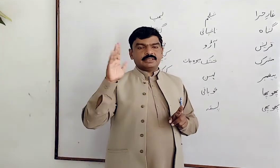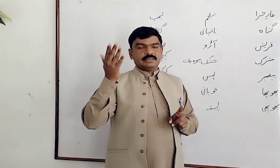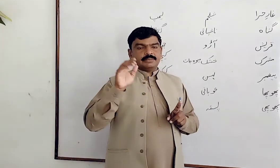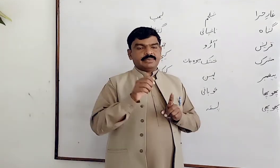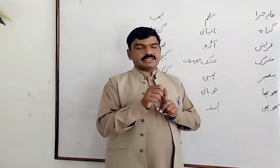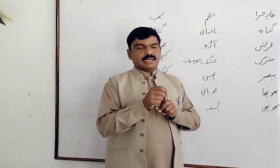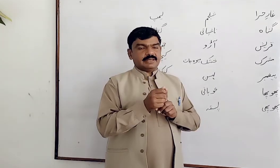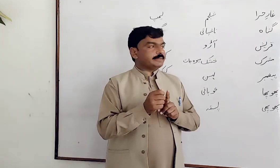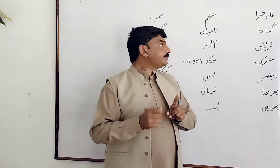पिस्ता।